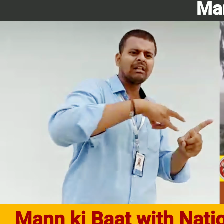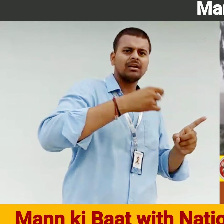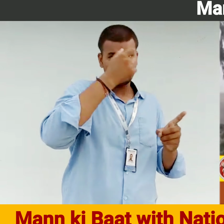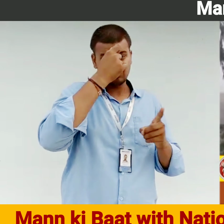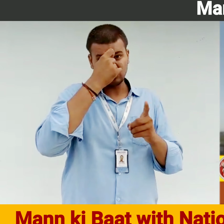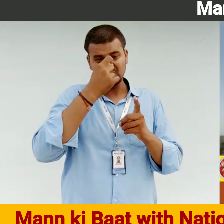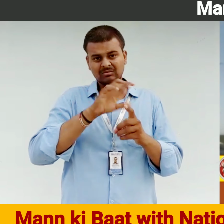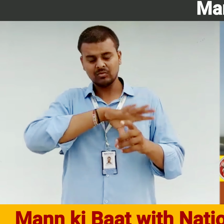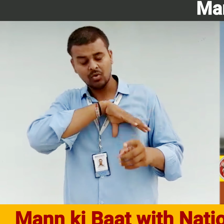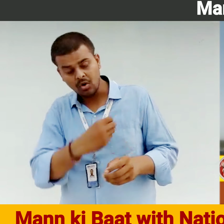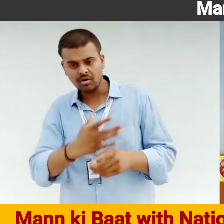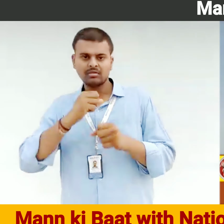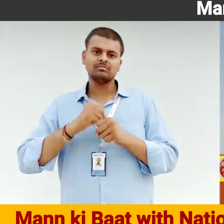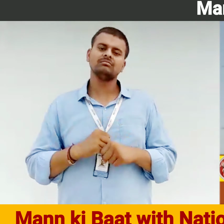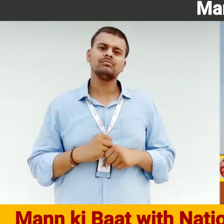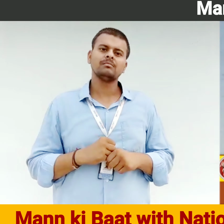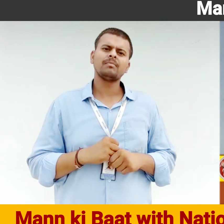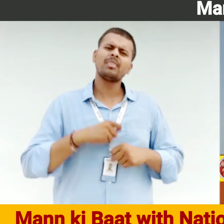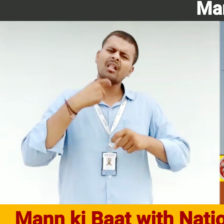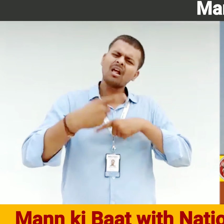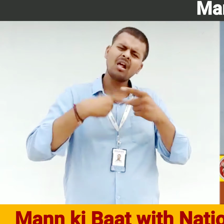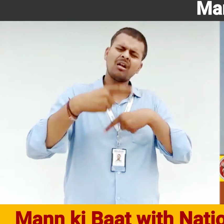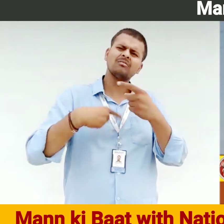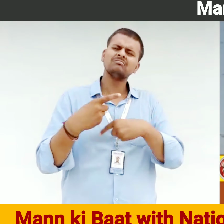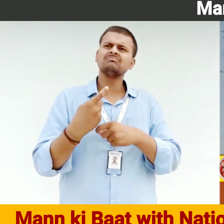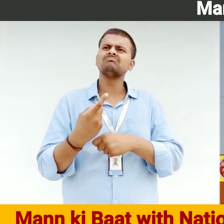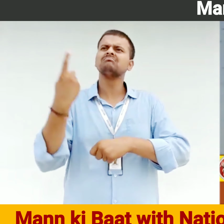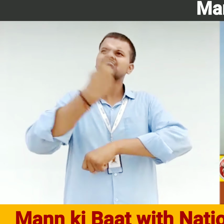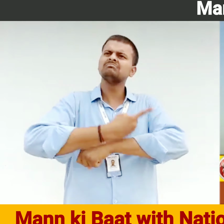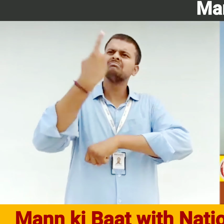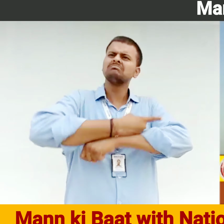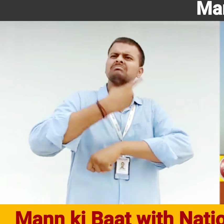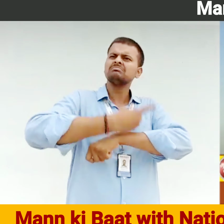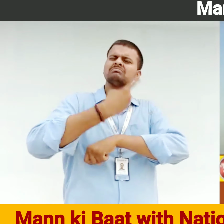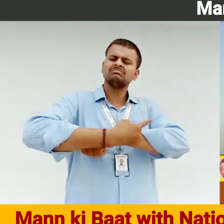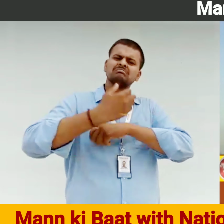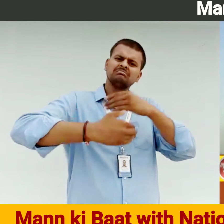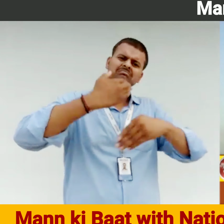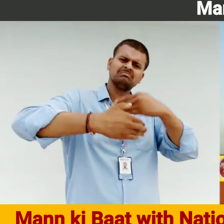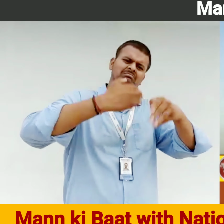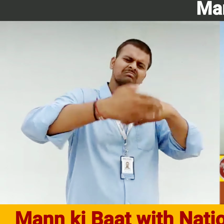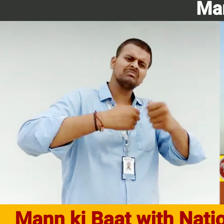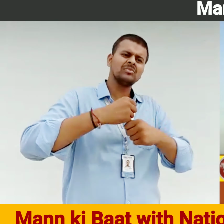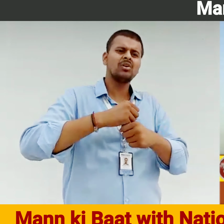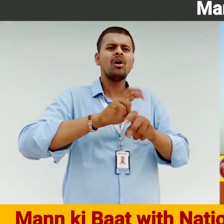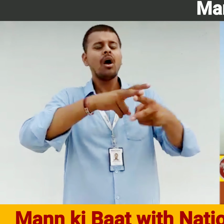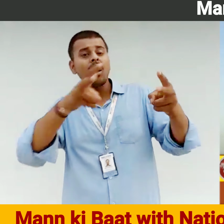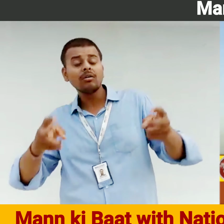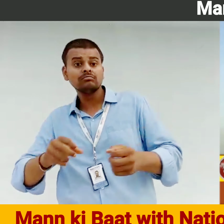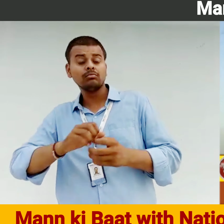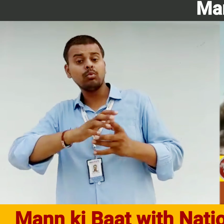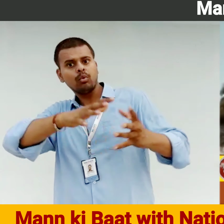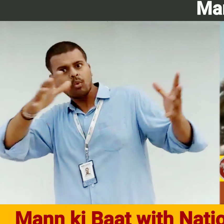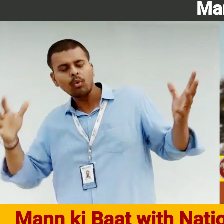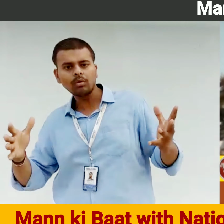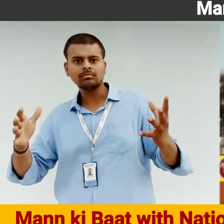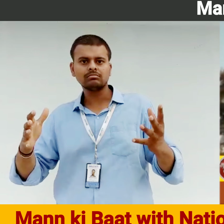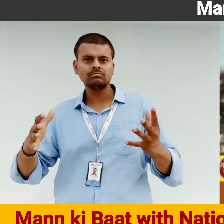है। बहुत बड़े क्षेत्र पर इसका प्रभाव पड़ता है। भारत सरकार हो, राज्य सरकार हो, कृषि विभाग